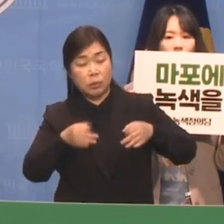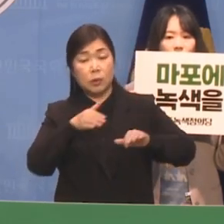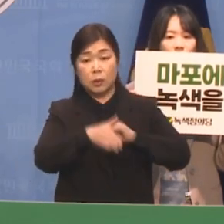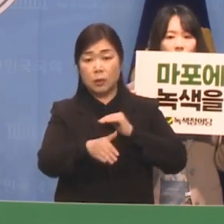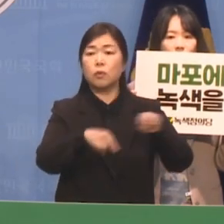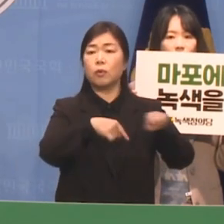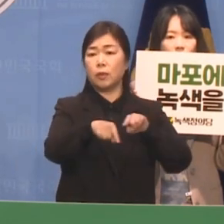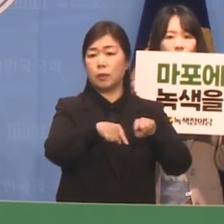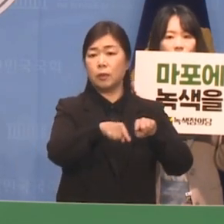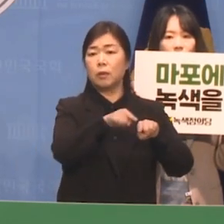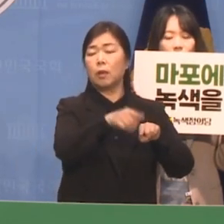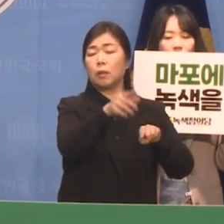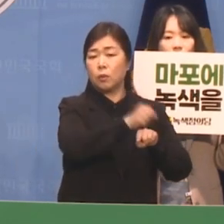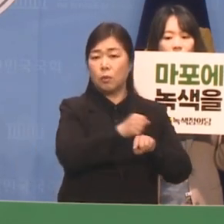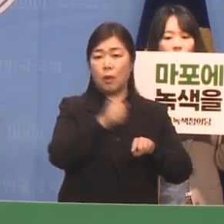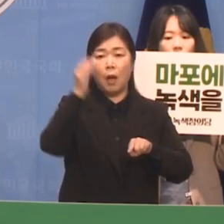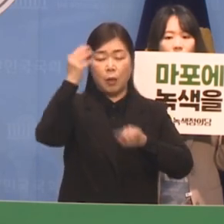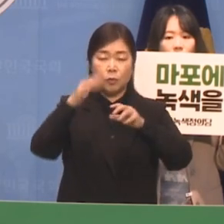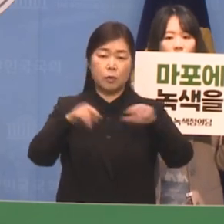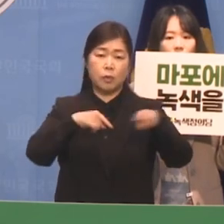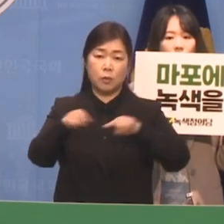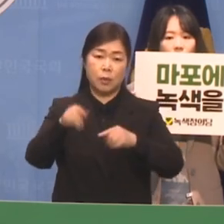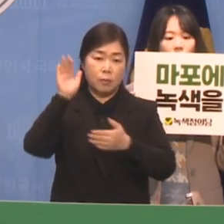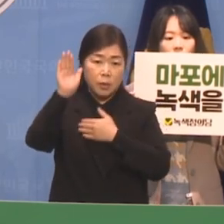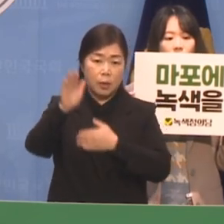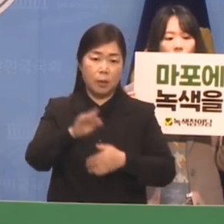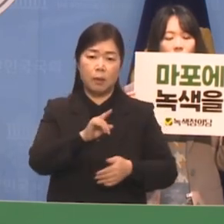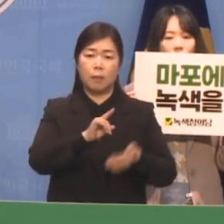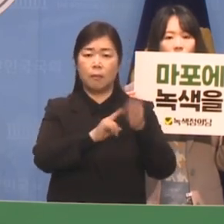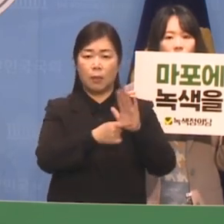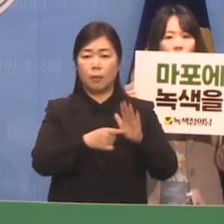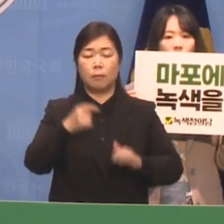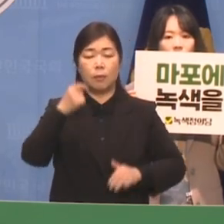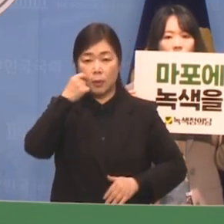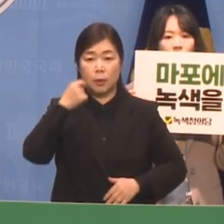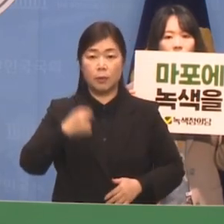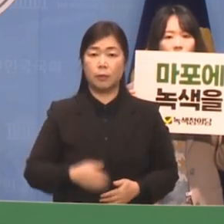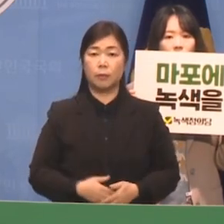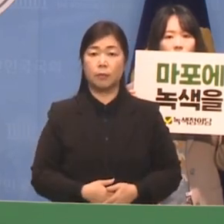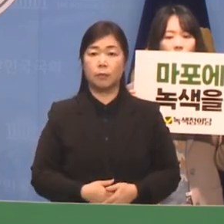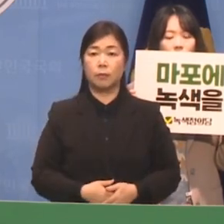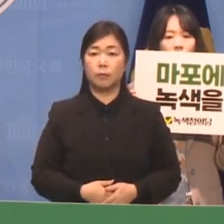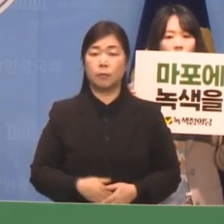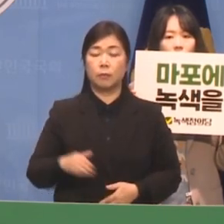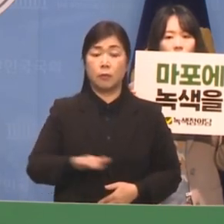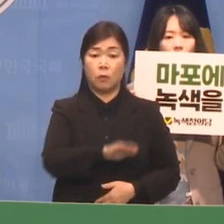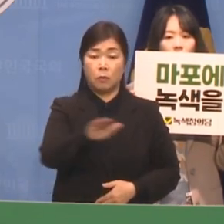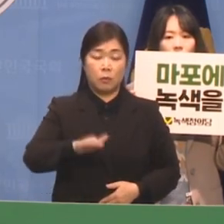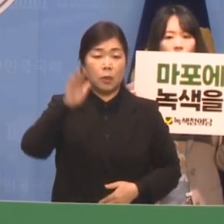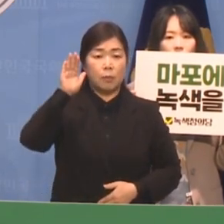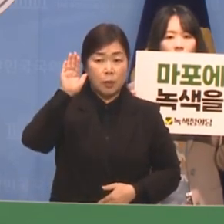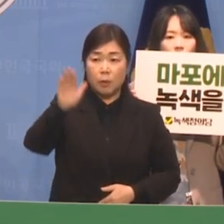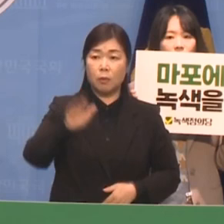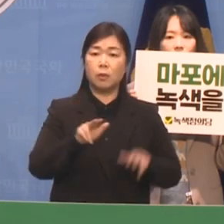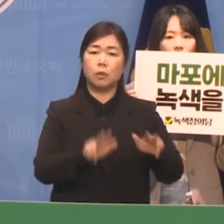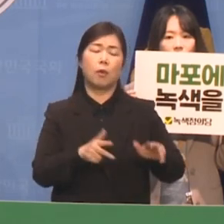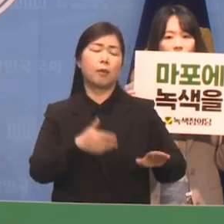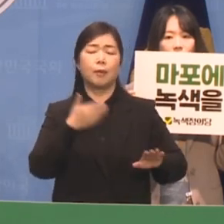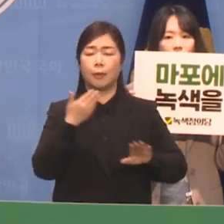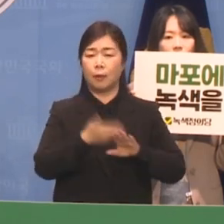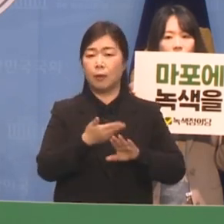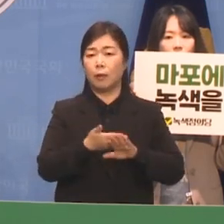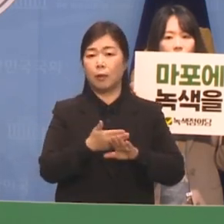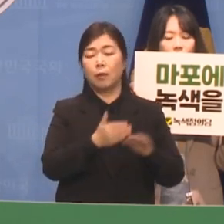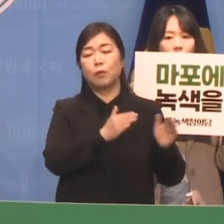정치로는 한국 정치의 미래를 말할 수 없습니다. 우리의 미래는 지금과는